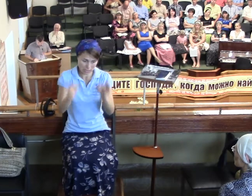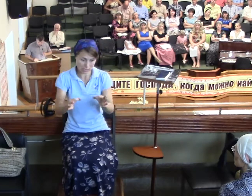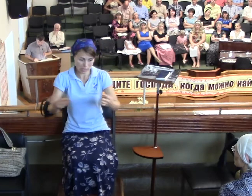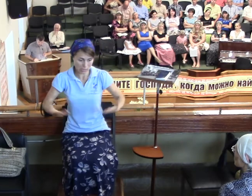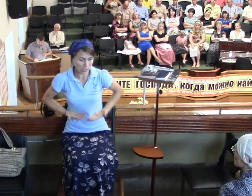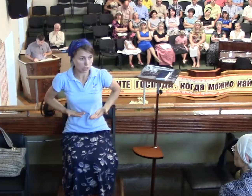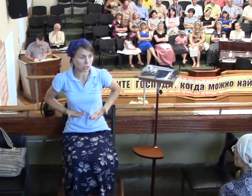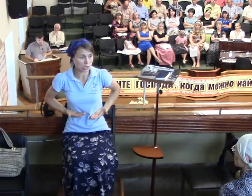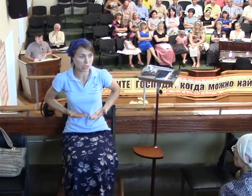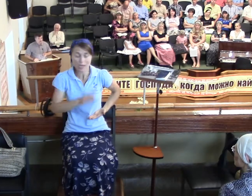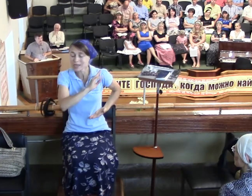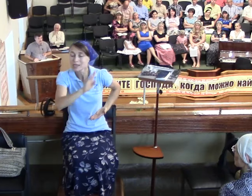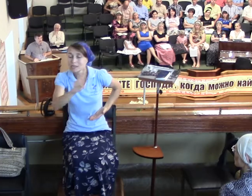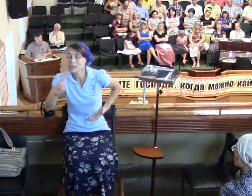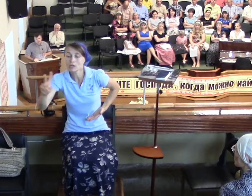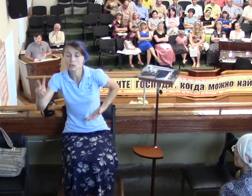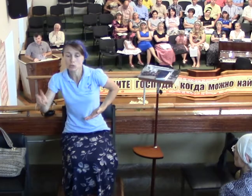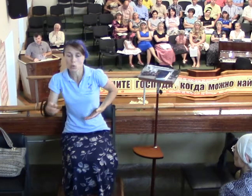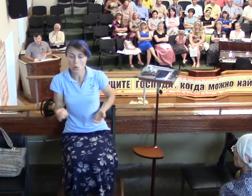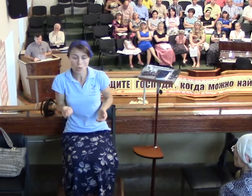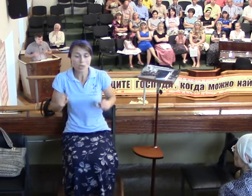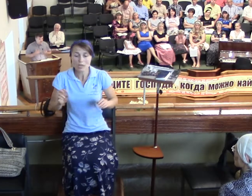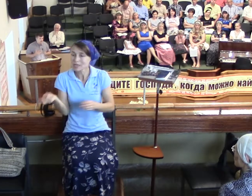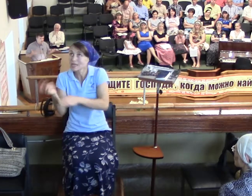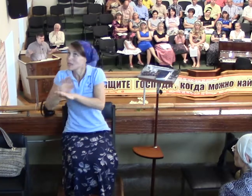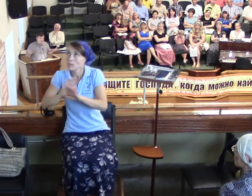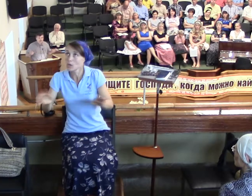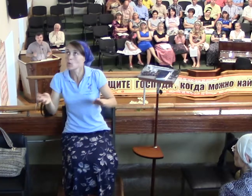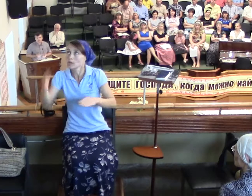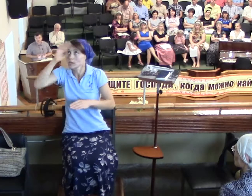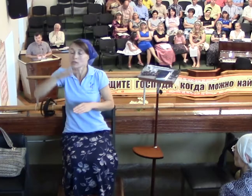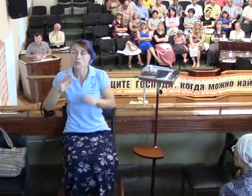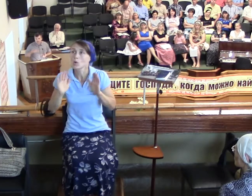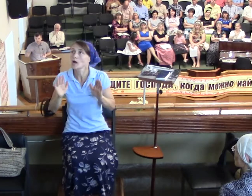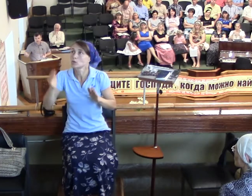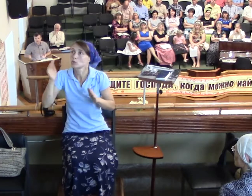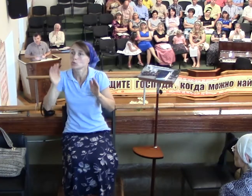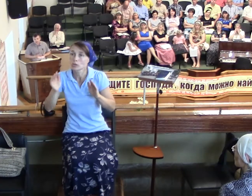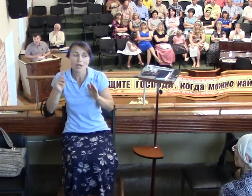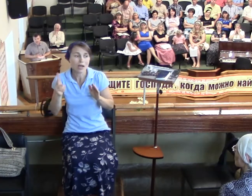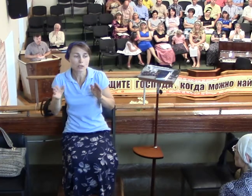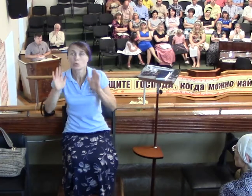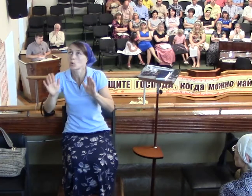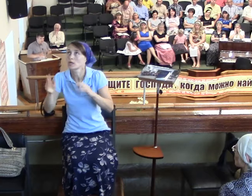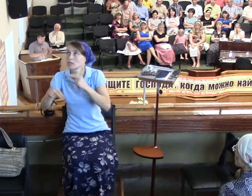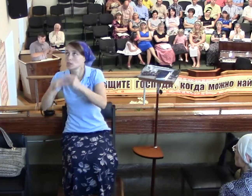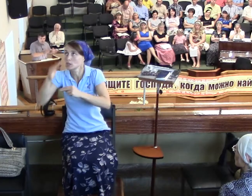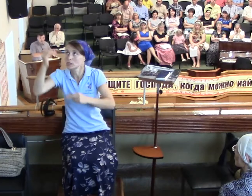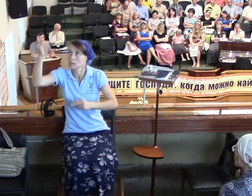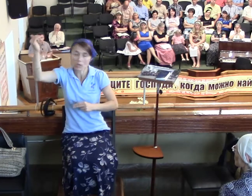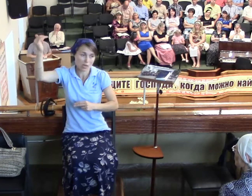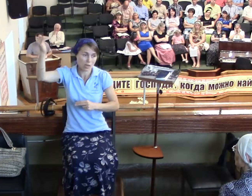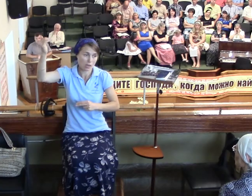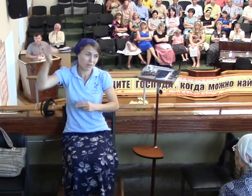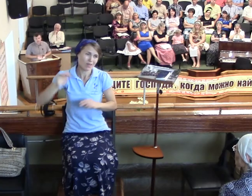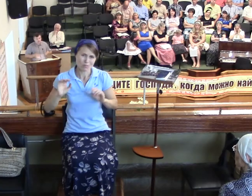Никто не приходит к Отцу, как только через меня. Нам, может быть, как людям хотелось бы, чтобы было множество этих путей, может быть, более